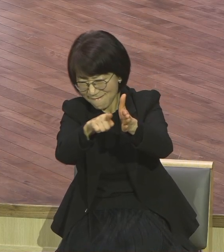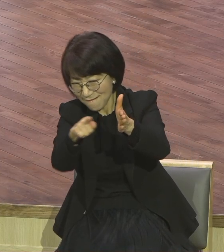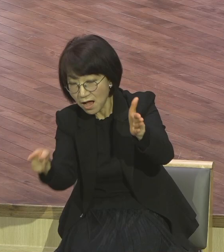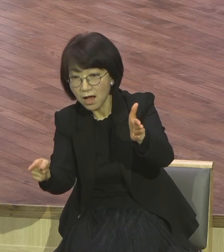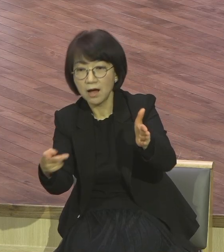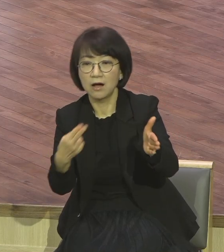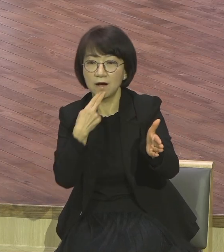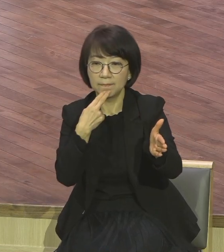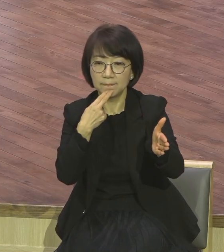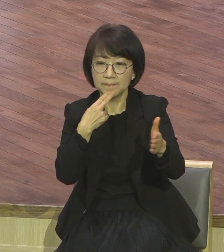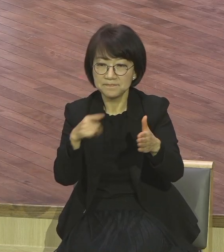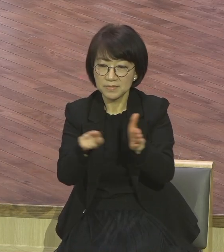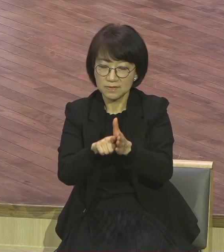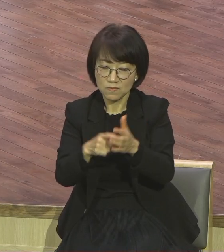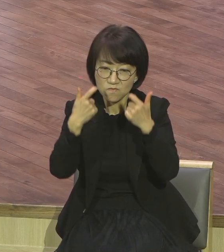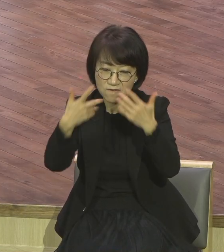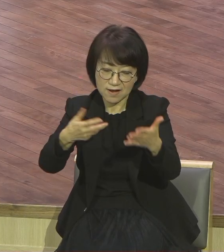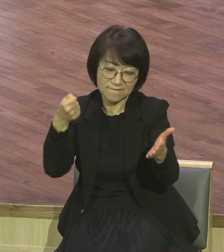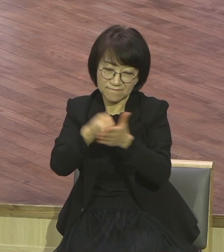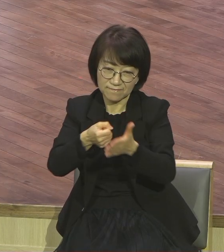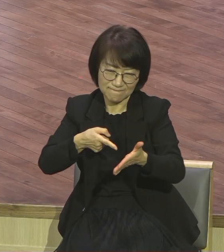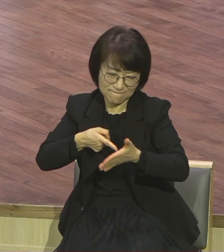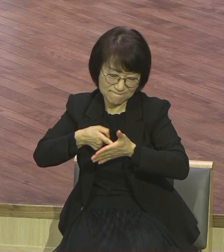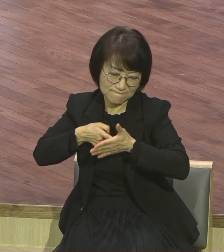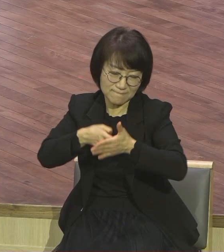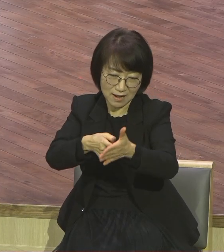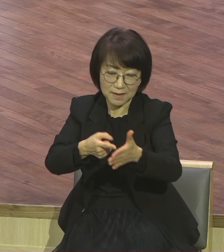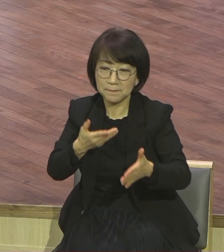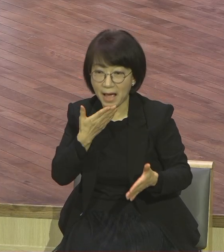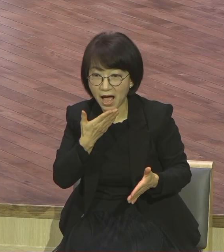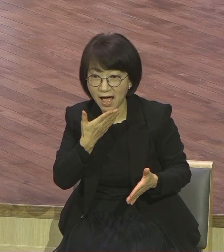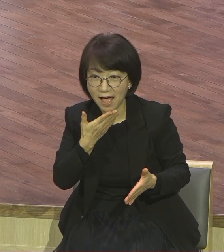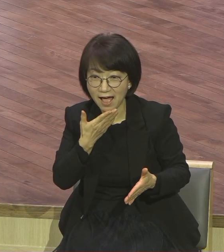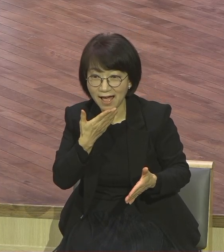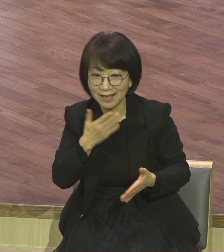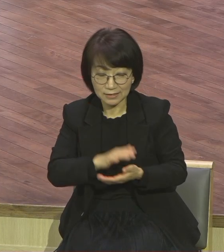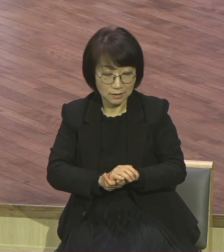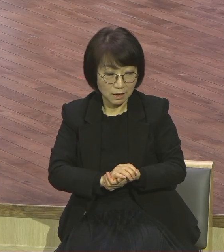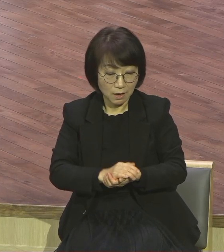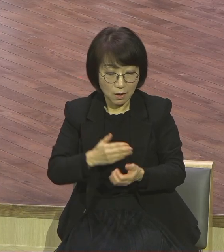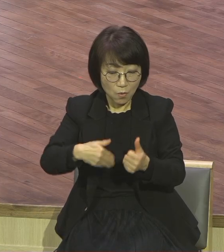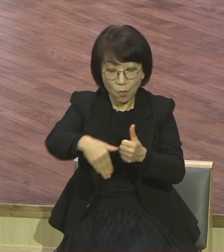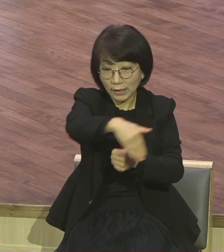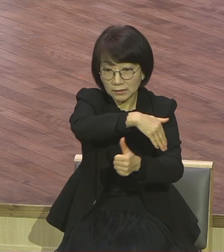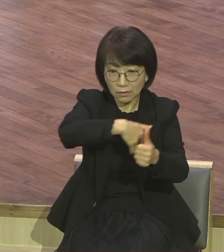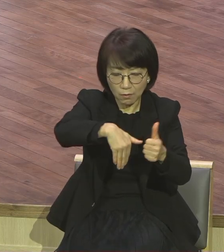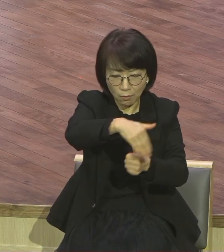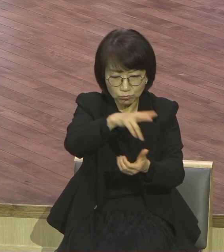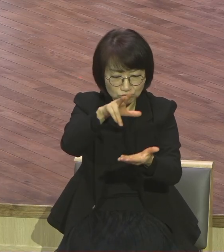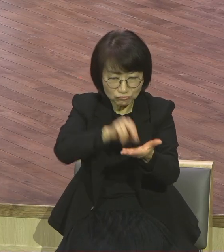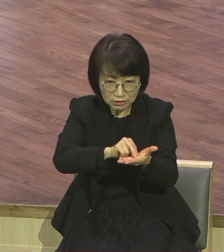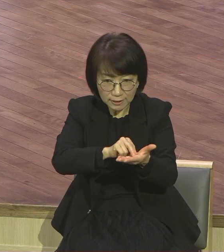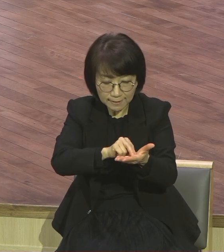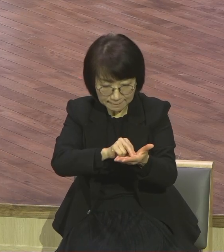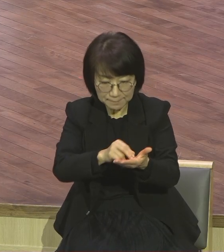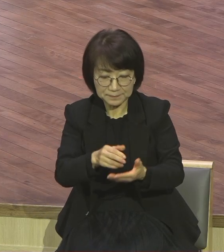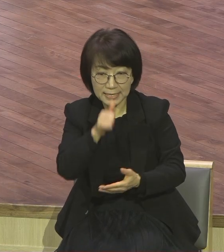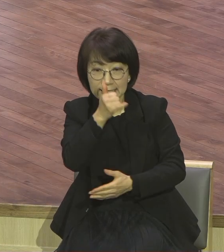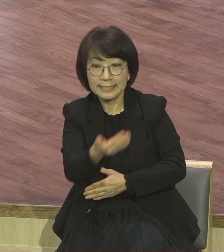해나갈 수가 있다. 똑같은 환경 가운데서도 우리는 이 영적 질을 깨닫느냐